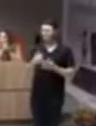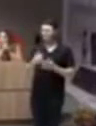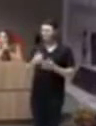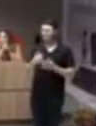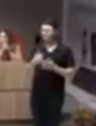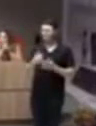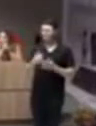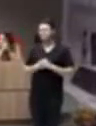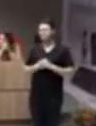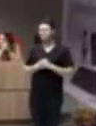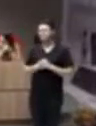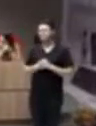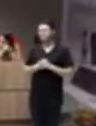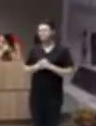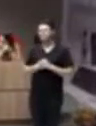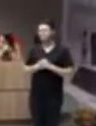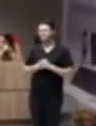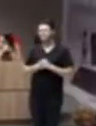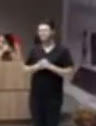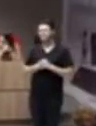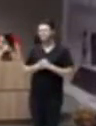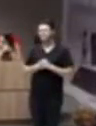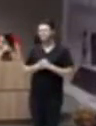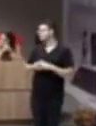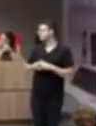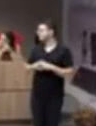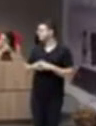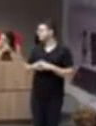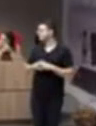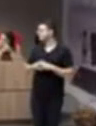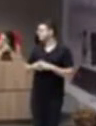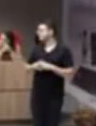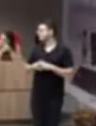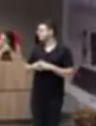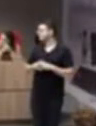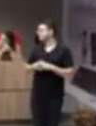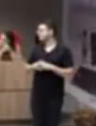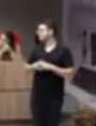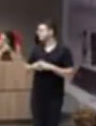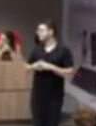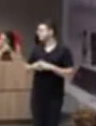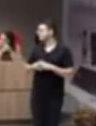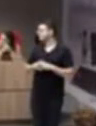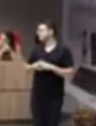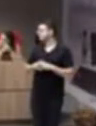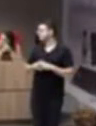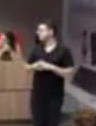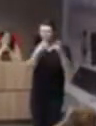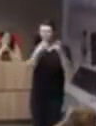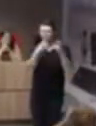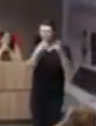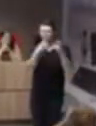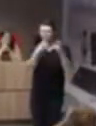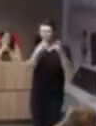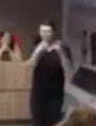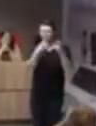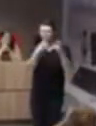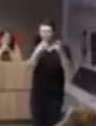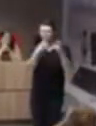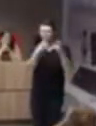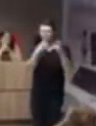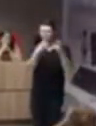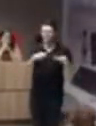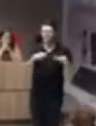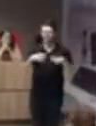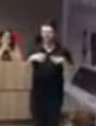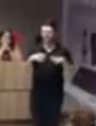preocupação, tempo ocioso... Tá, isso está muito completo dentro da exploração da mão de obra também.